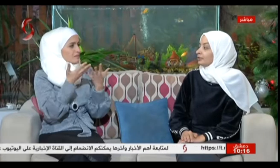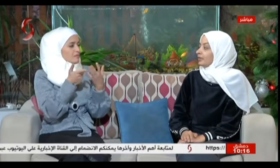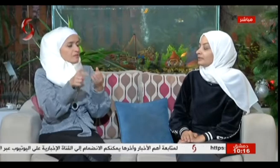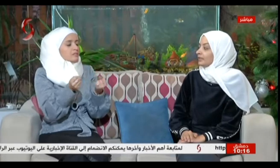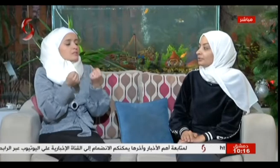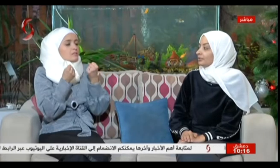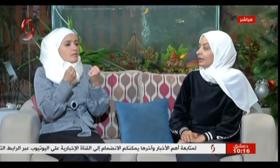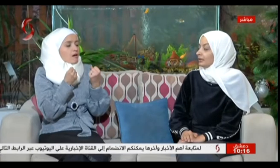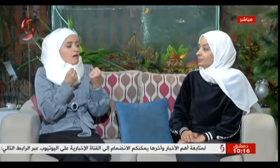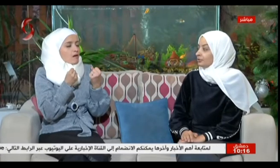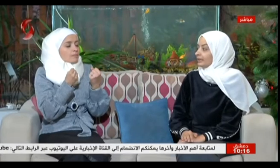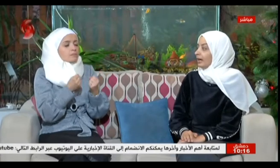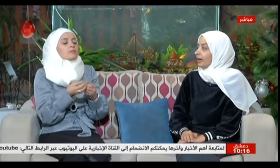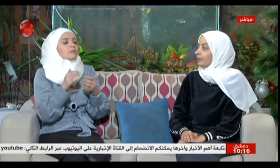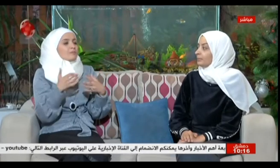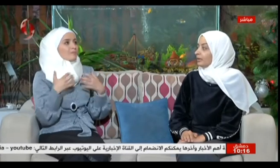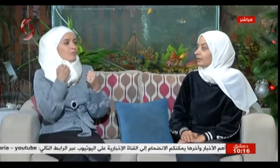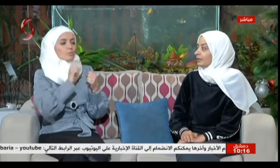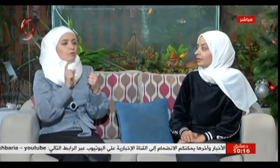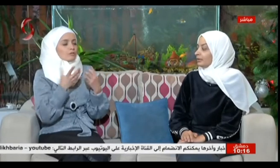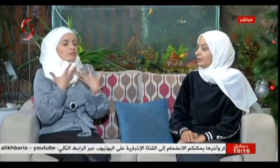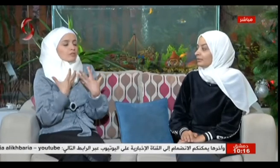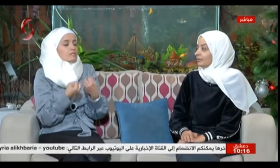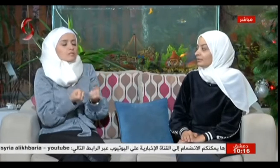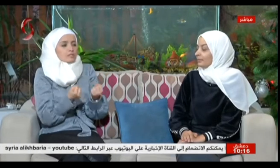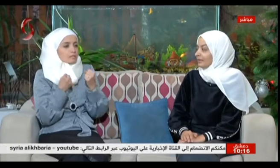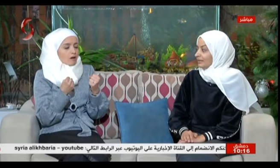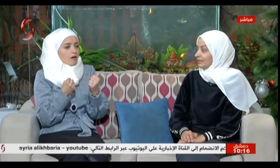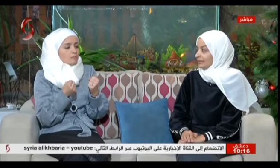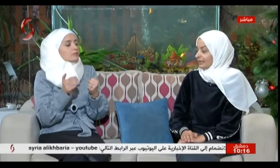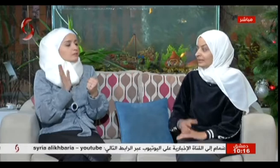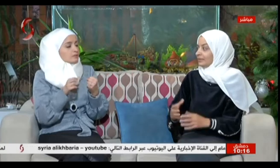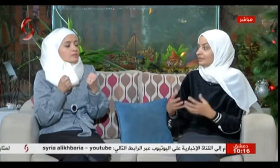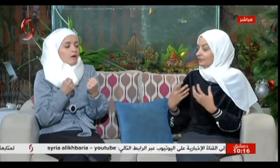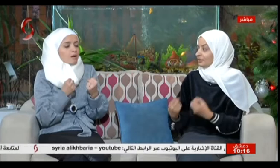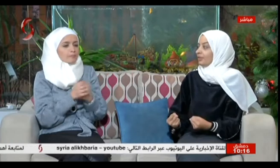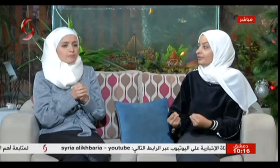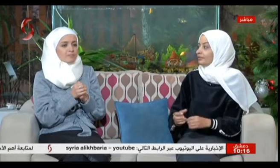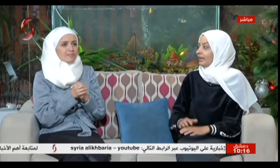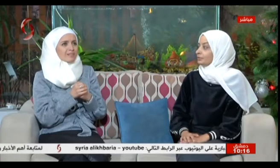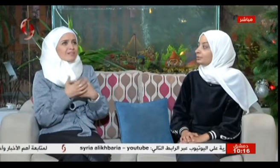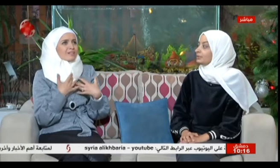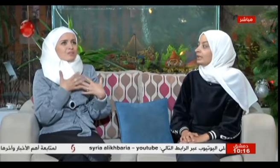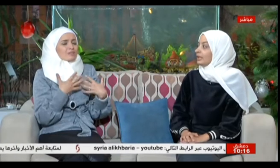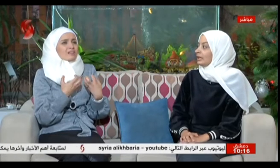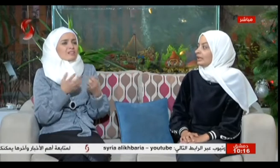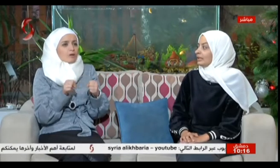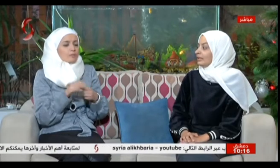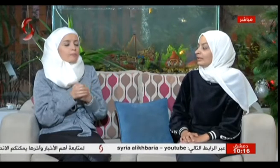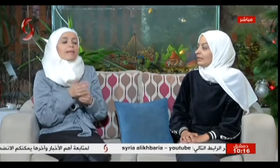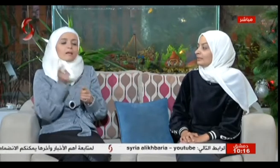بالنسبة للأشخاص اللي عندهم إعاقات بشكل عام، ما لا يعني هن في ضعف حيكون،